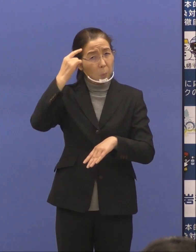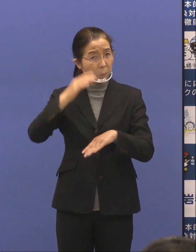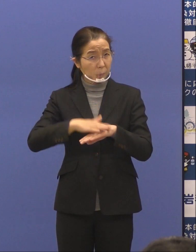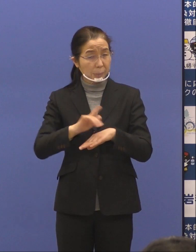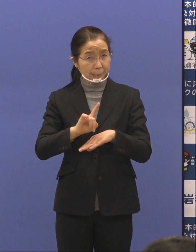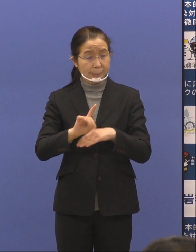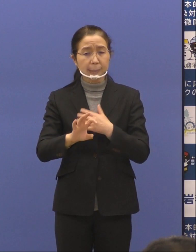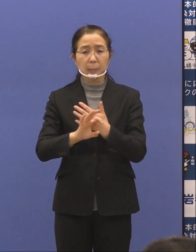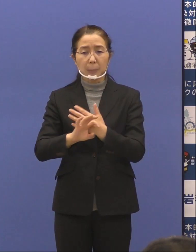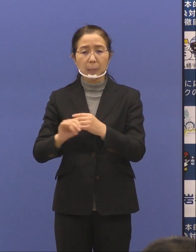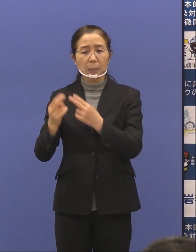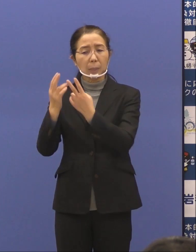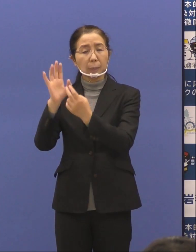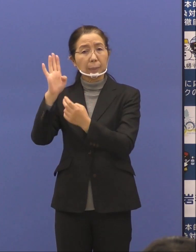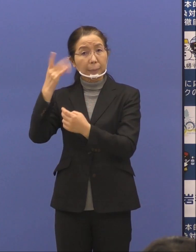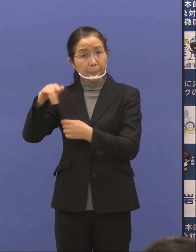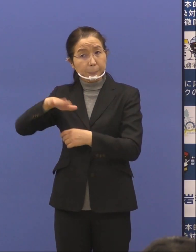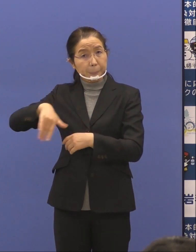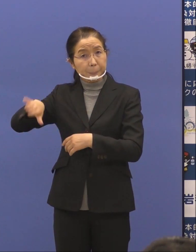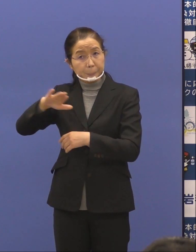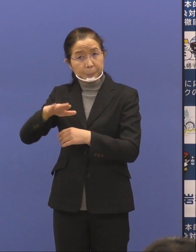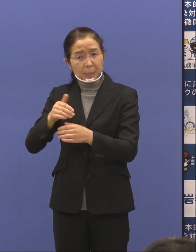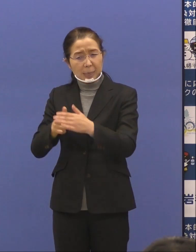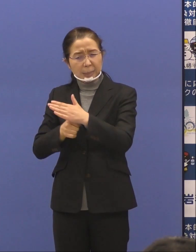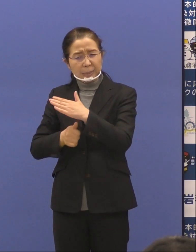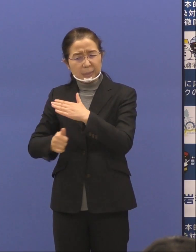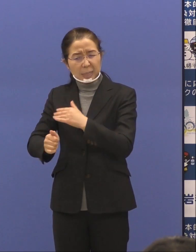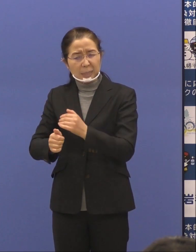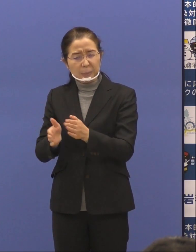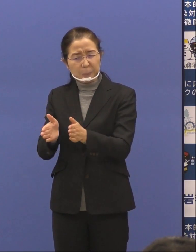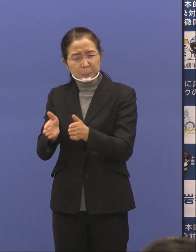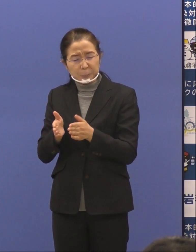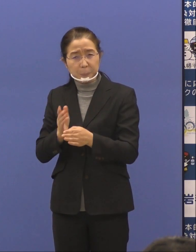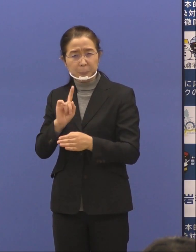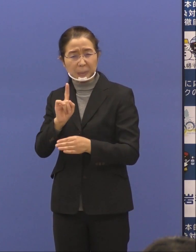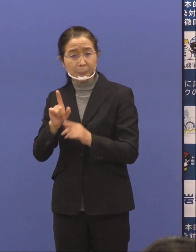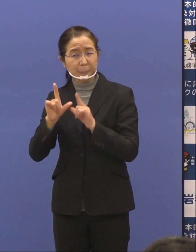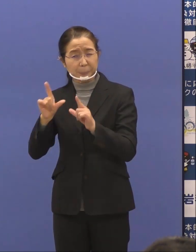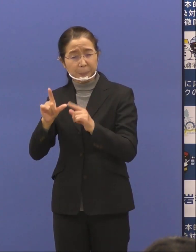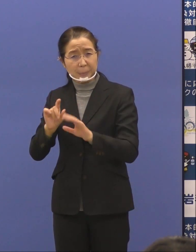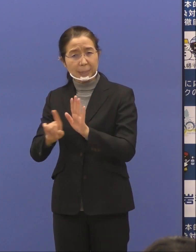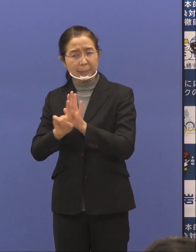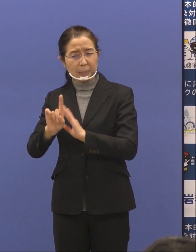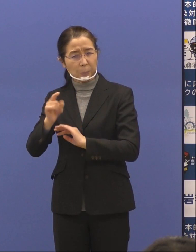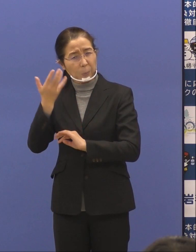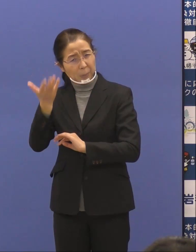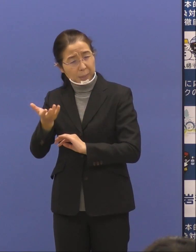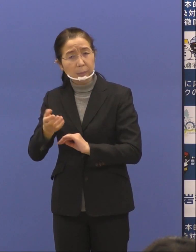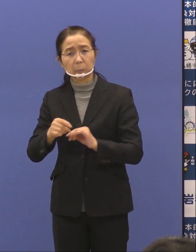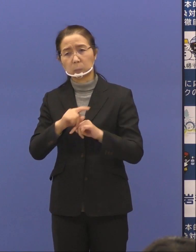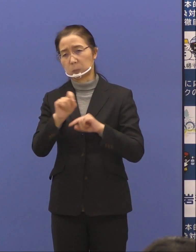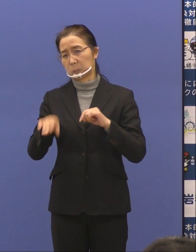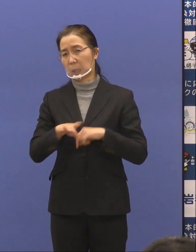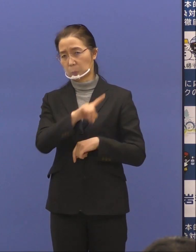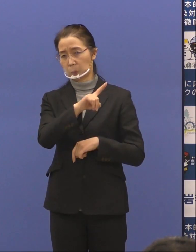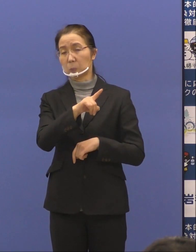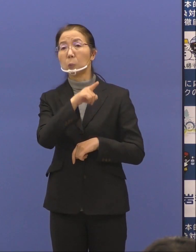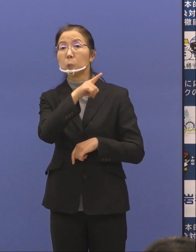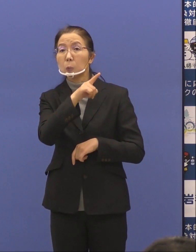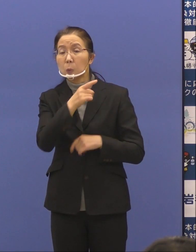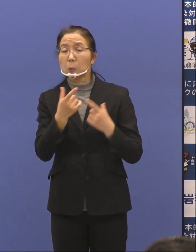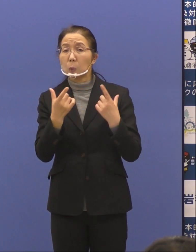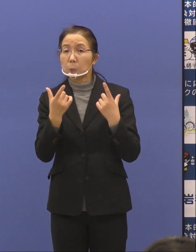が外出自粛を要請する対策強化宣言というものを新たに新設したというところが一つ大きなトピックになります。それ